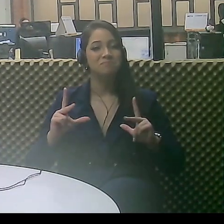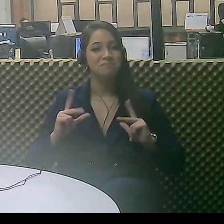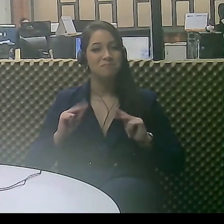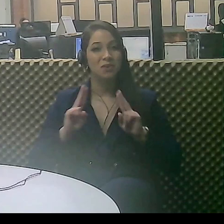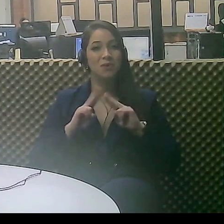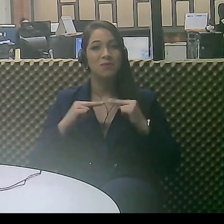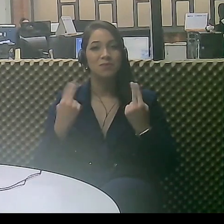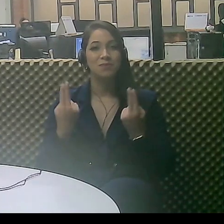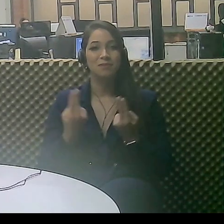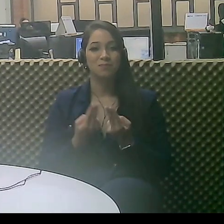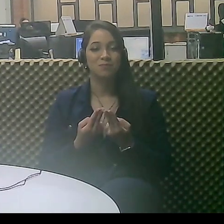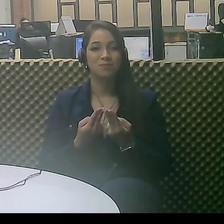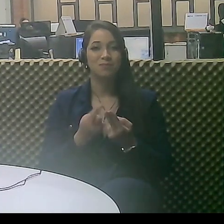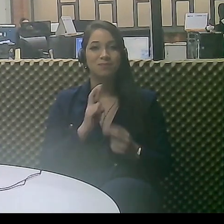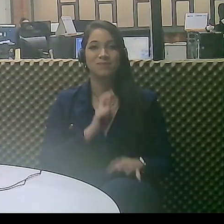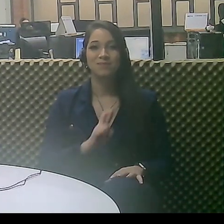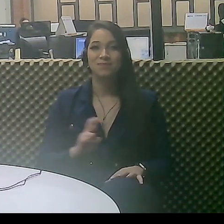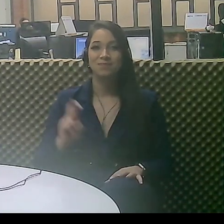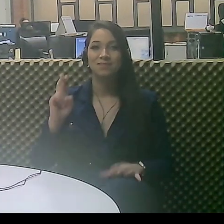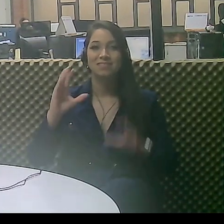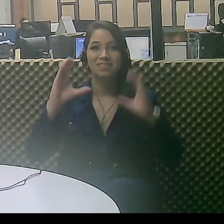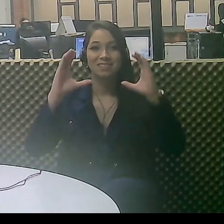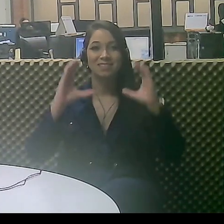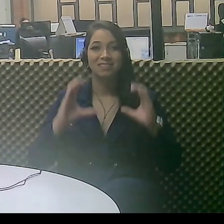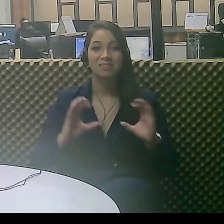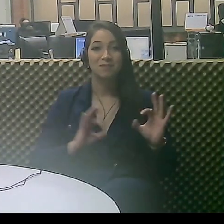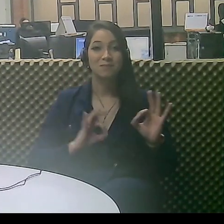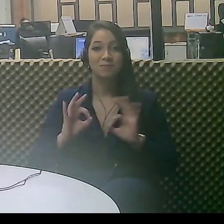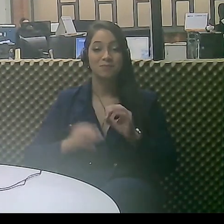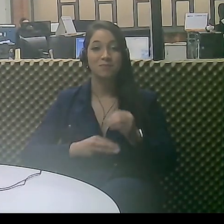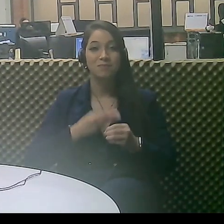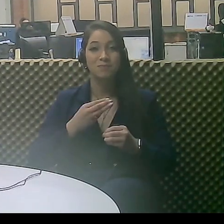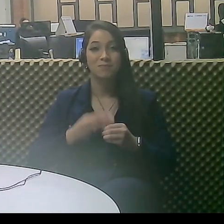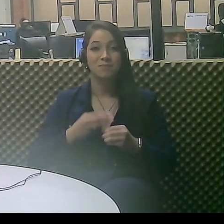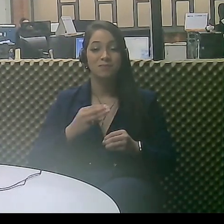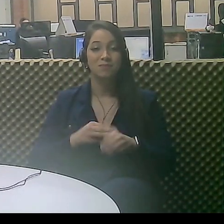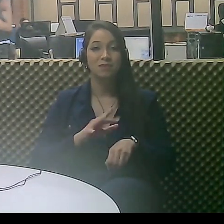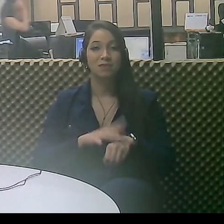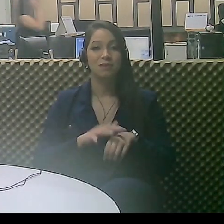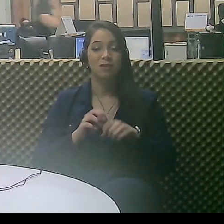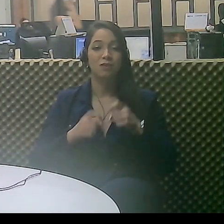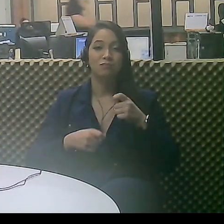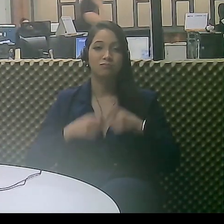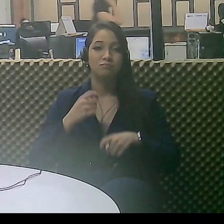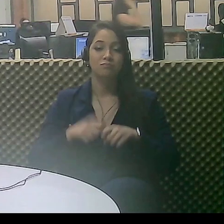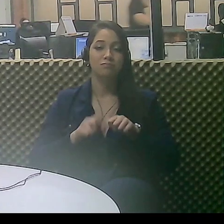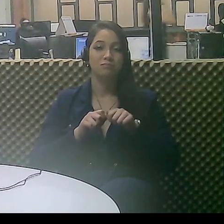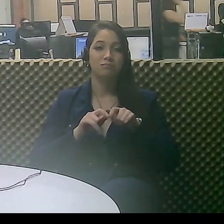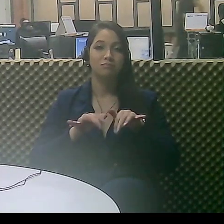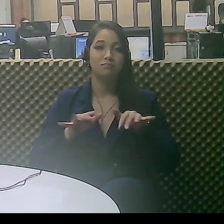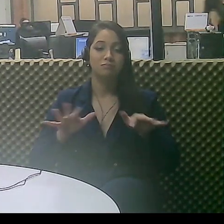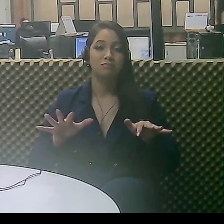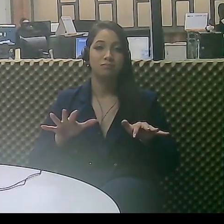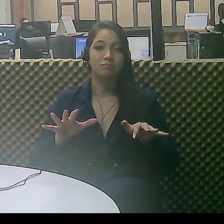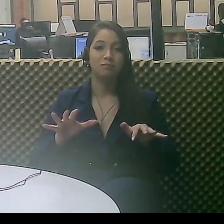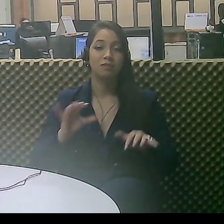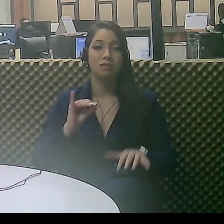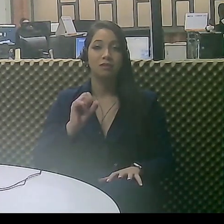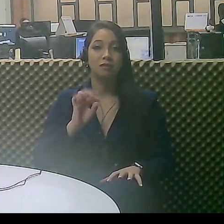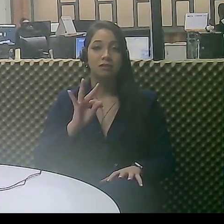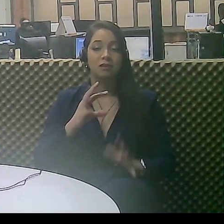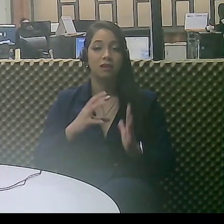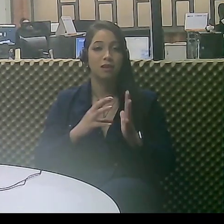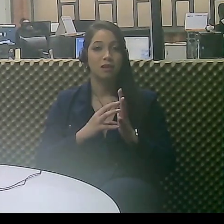união representada pela coordenadora do programa Municipal de infecções sexualmente transmissíveis IST